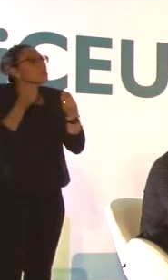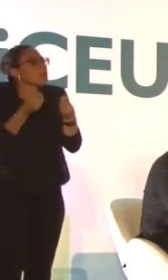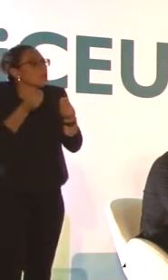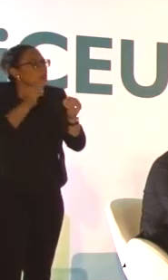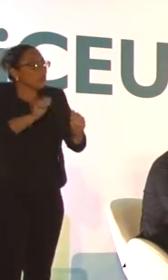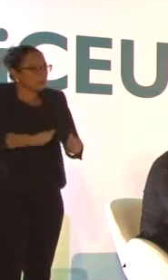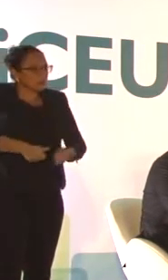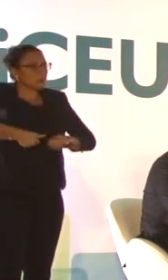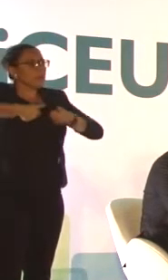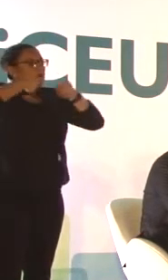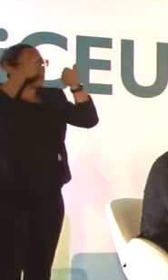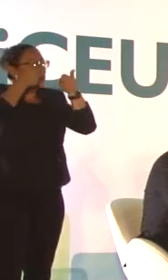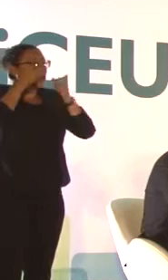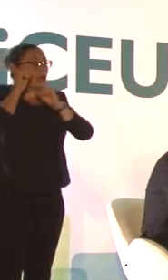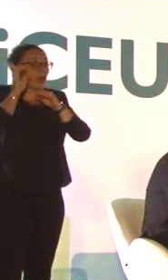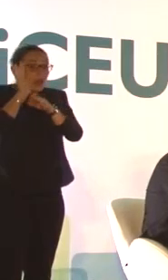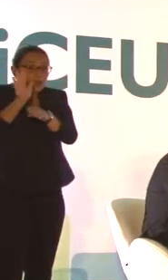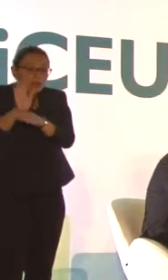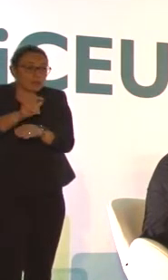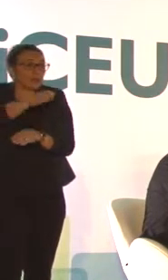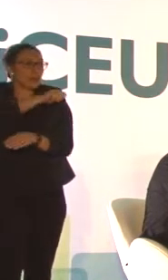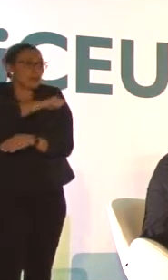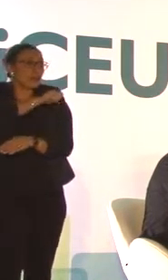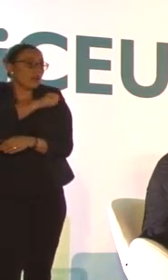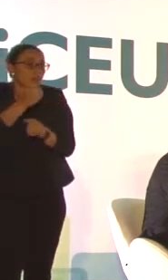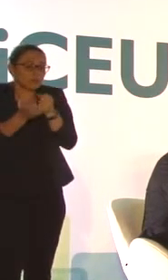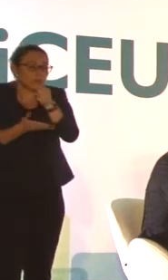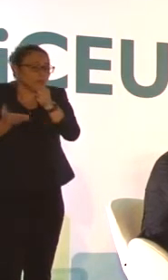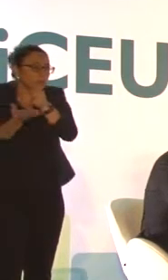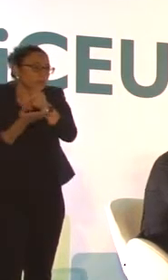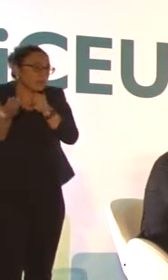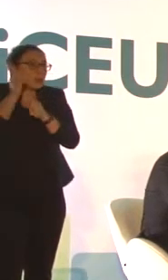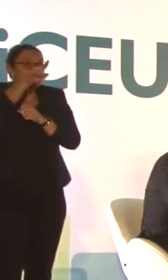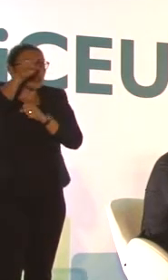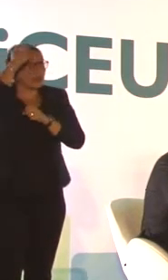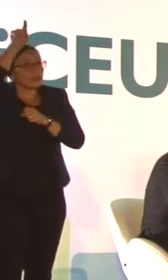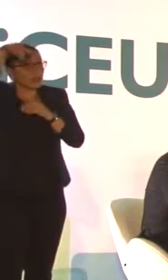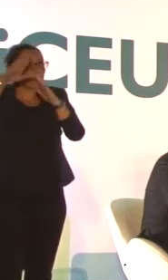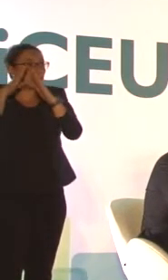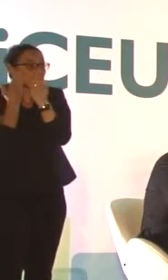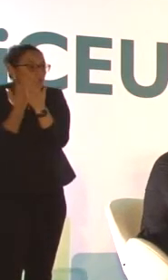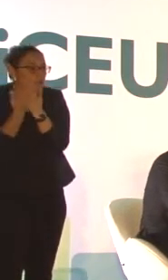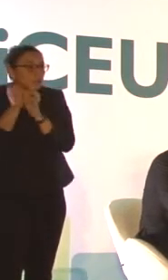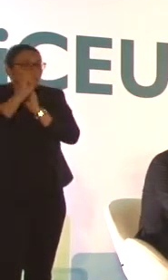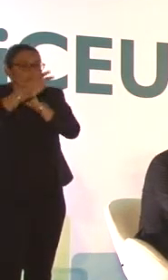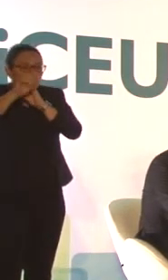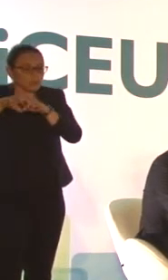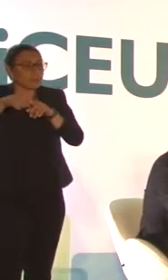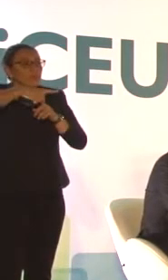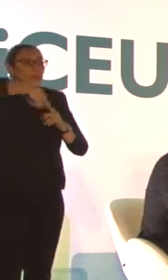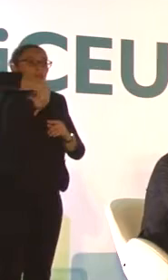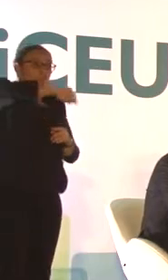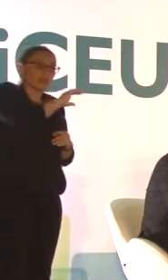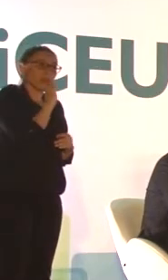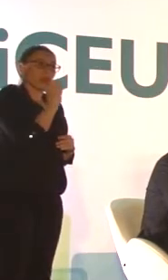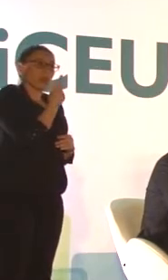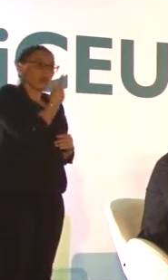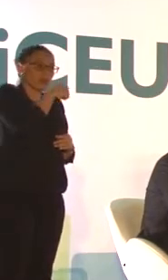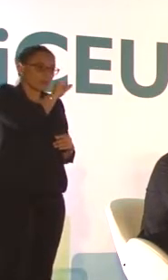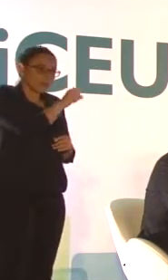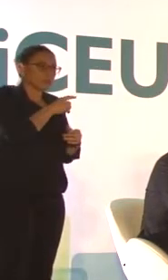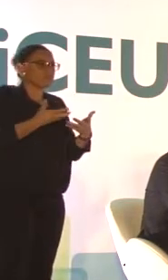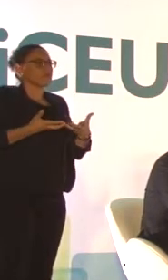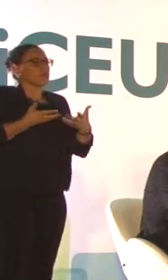nossos alunos da educação básica. Eu acho que a CAPES tem muito orgulho de participar desse